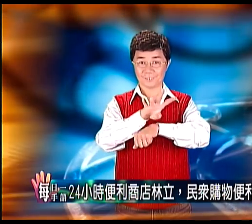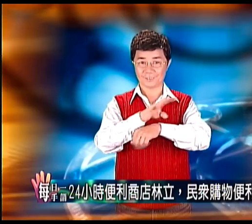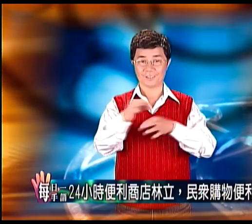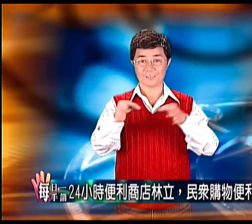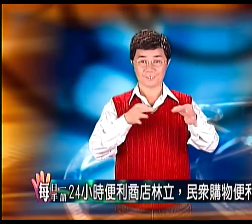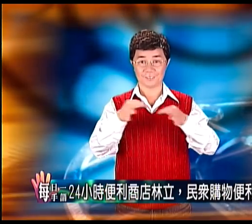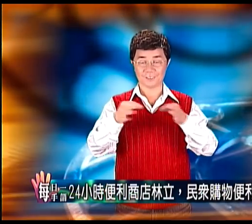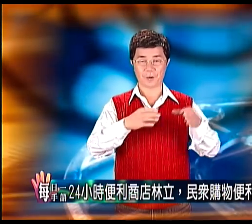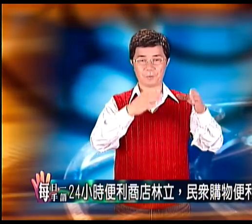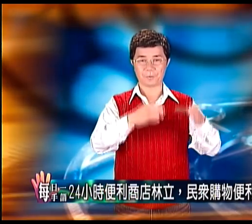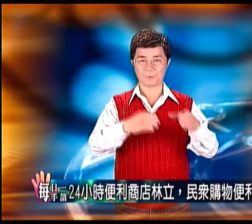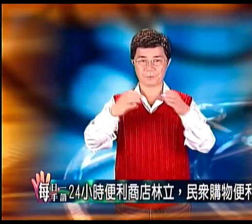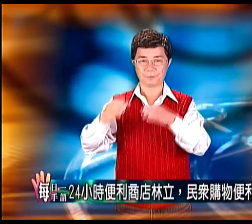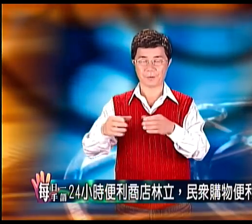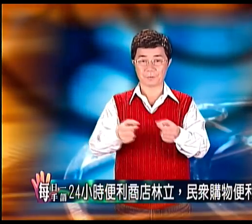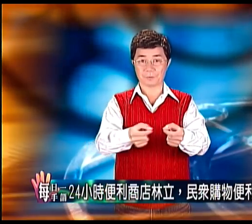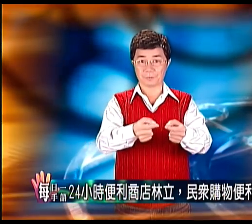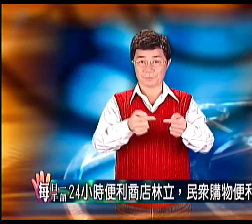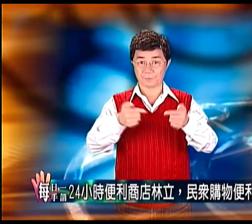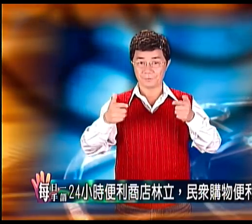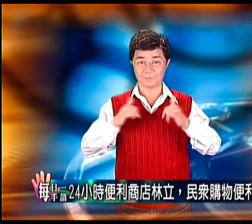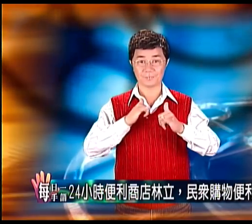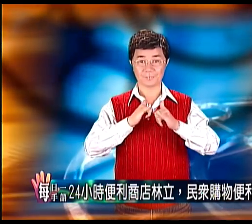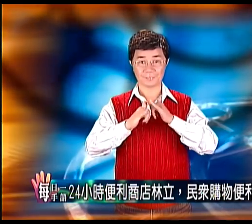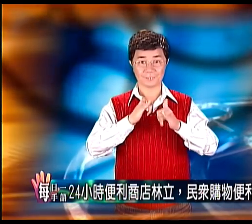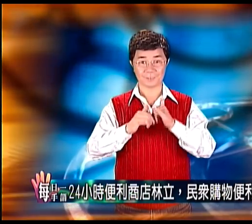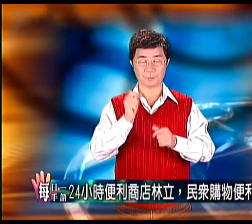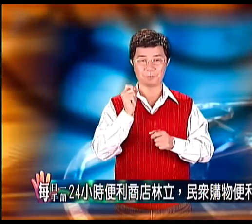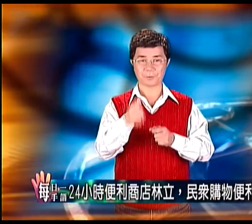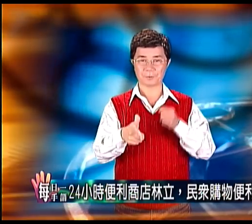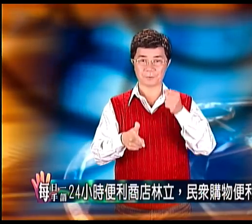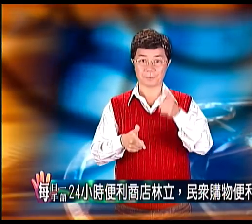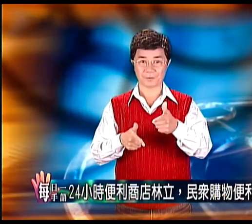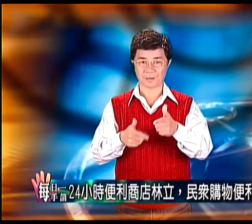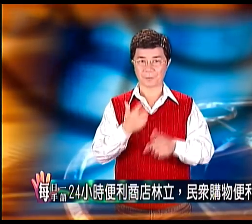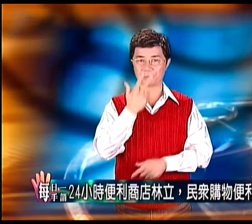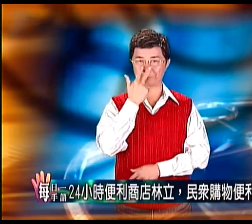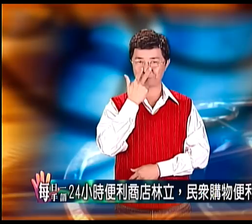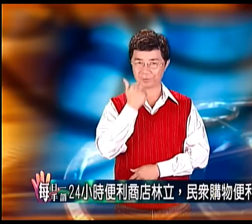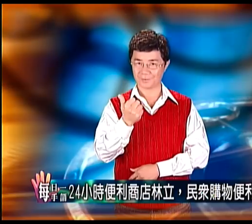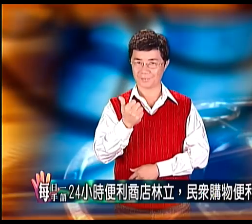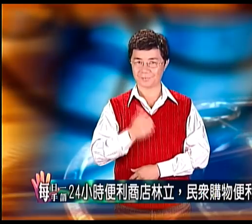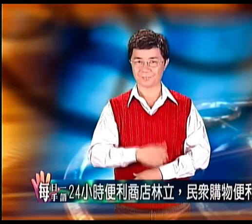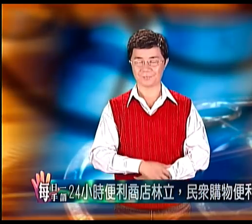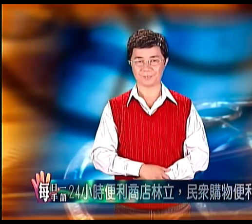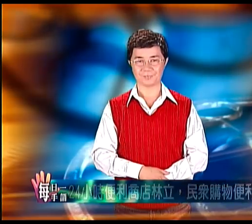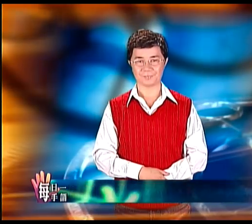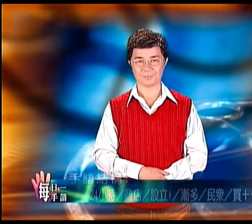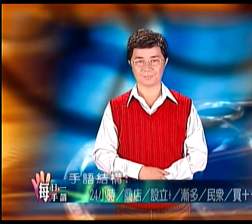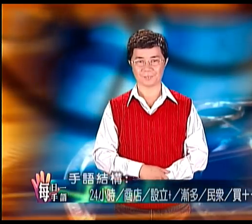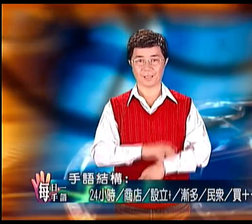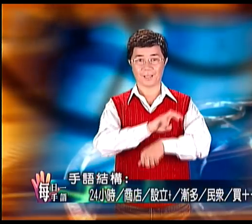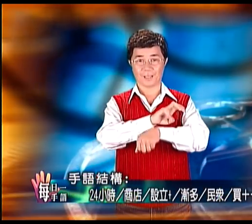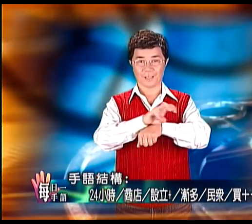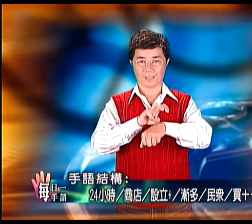24小时便利商店林立，民众购物便利许多。手语的结构是：